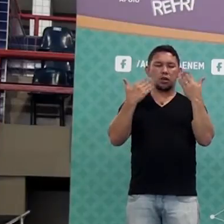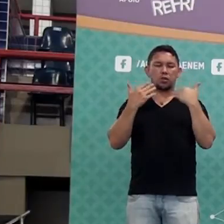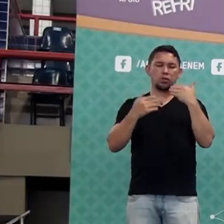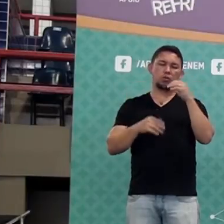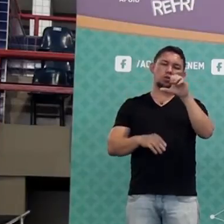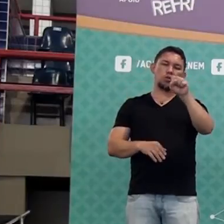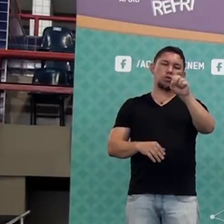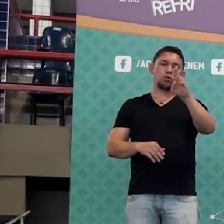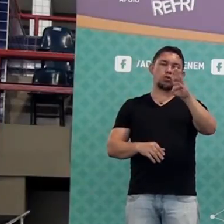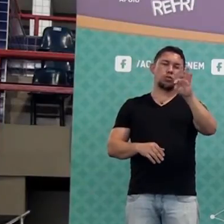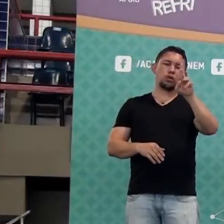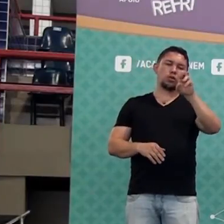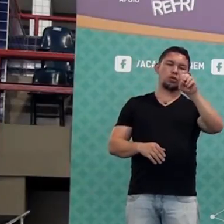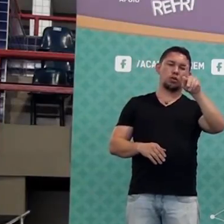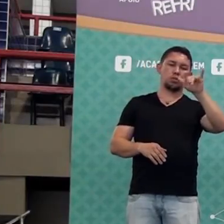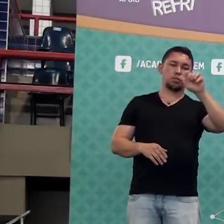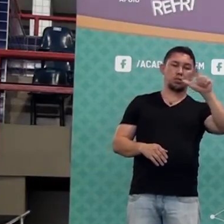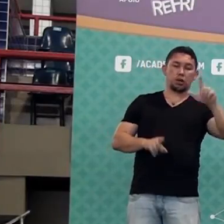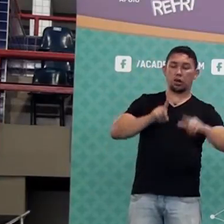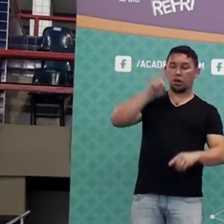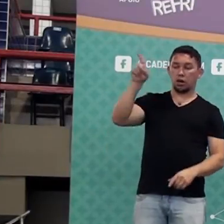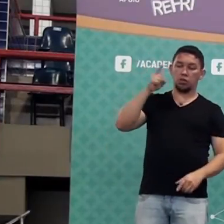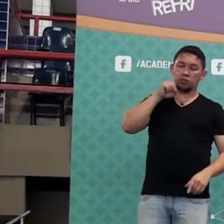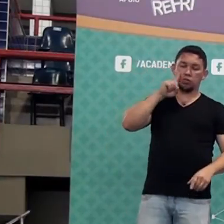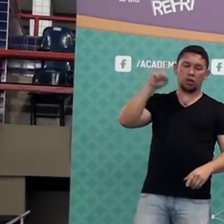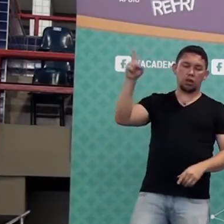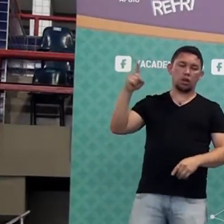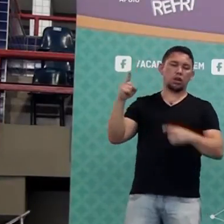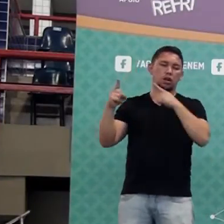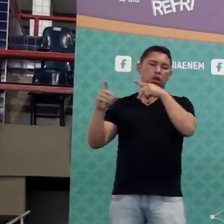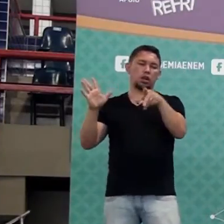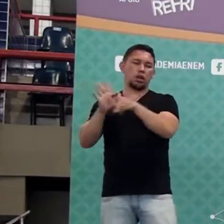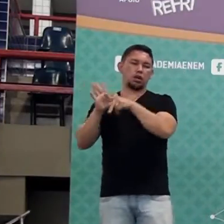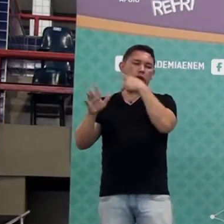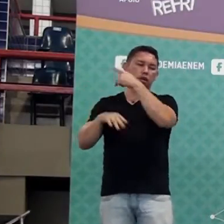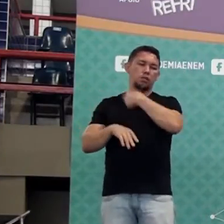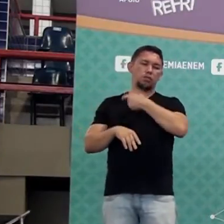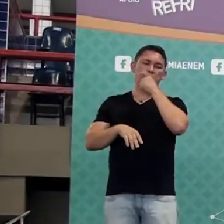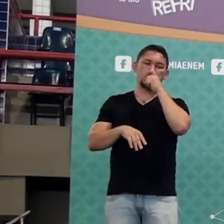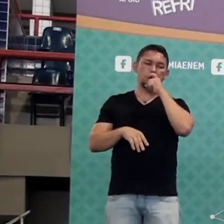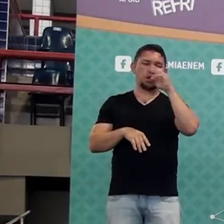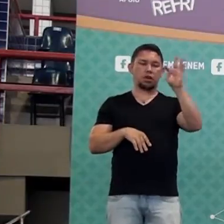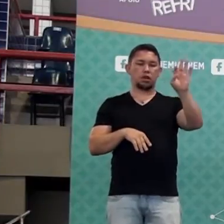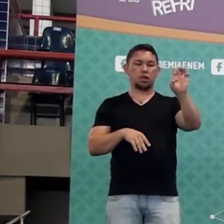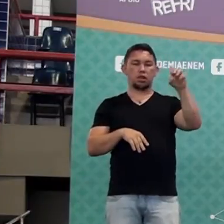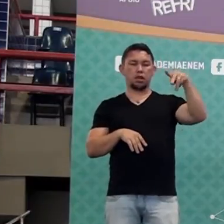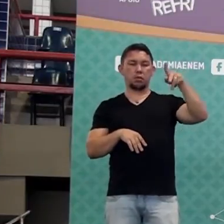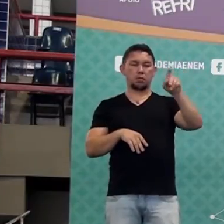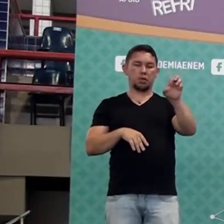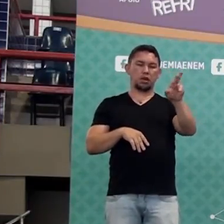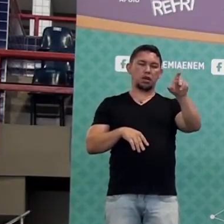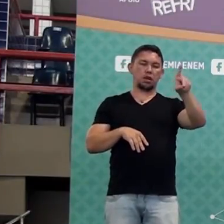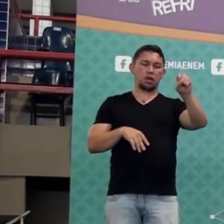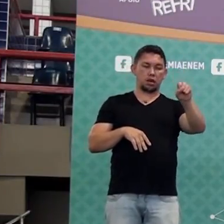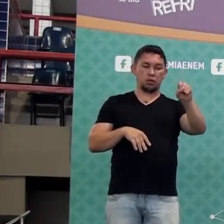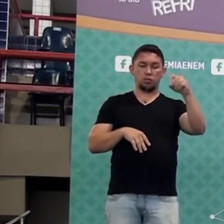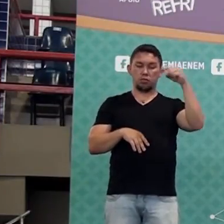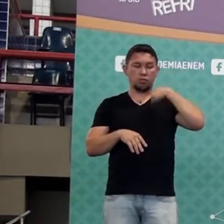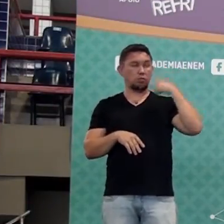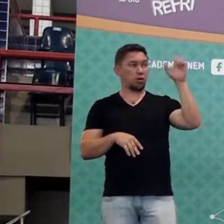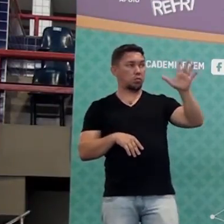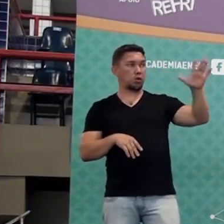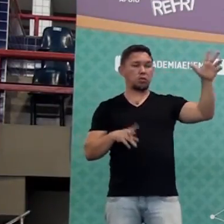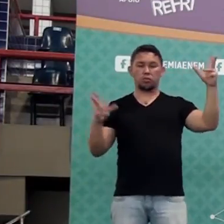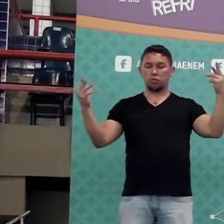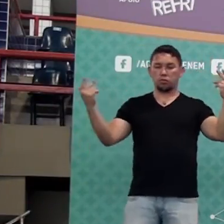Clima temperado. Clima temperado não funciona para a cana-de-açúcar. Por isso que nós produzimos grande quantidade de